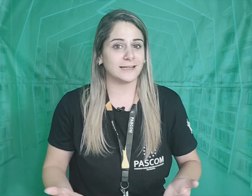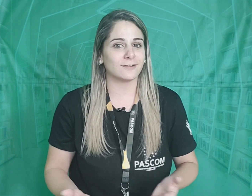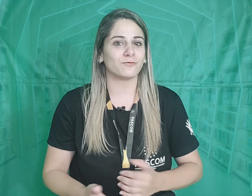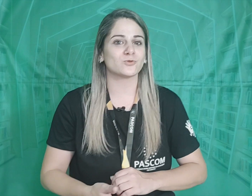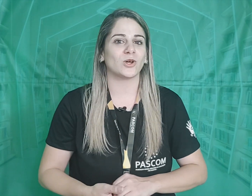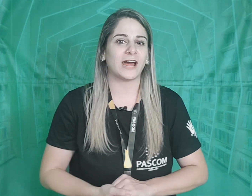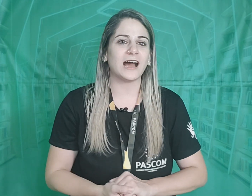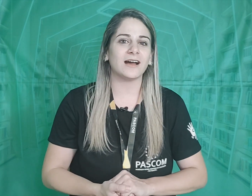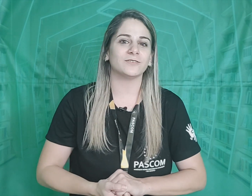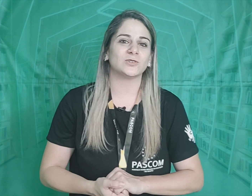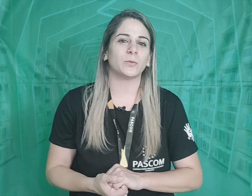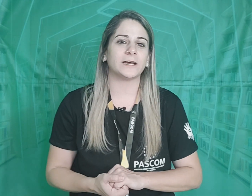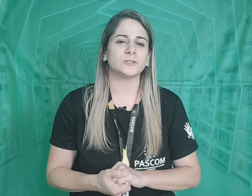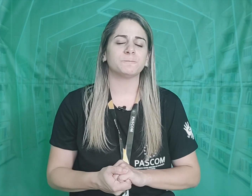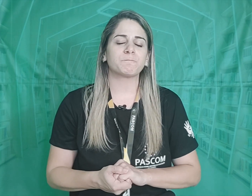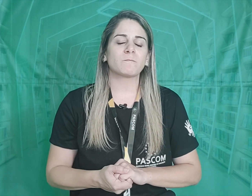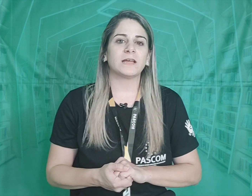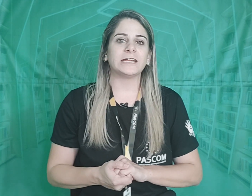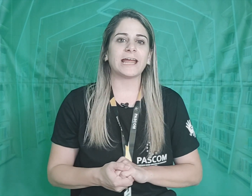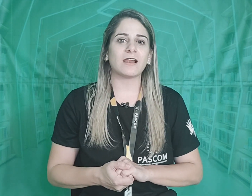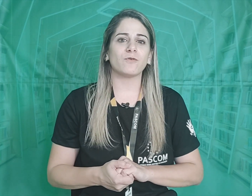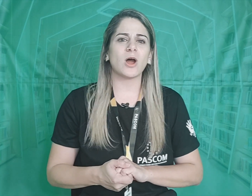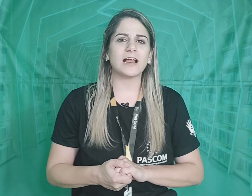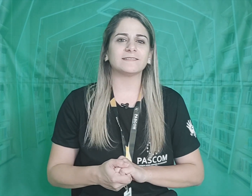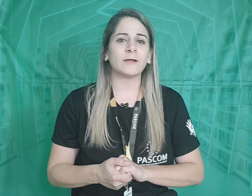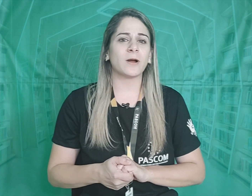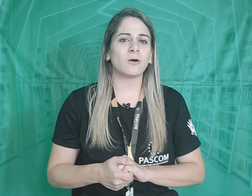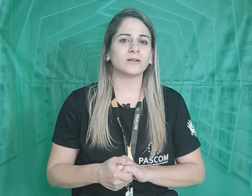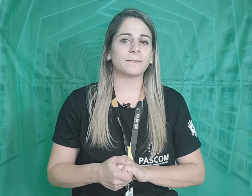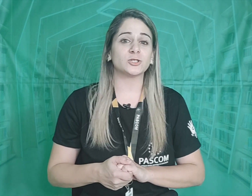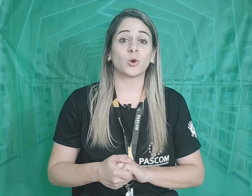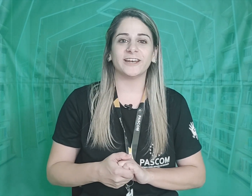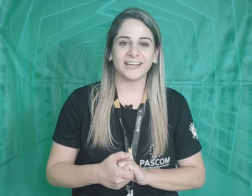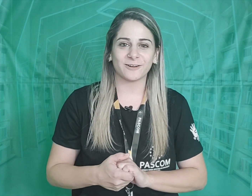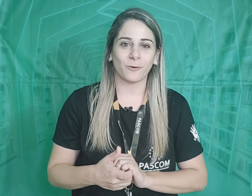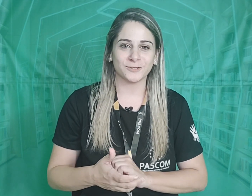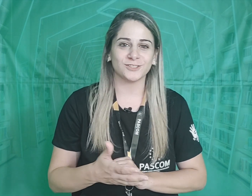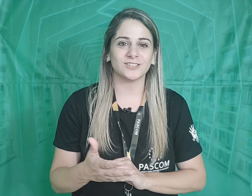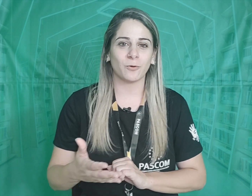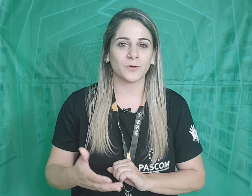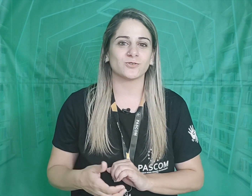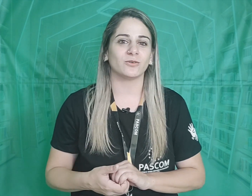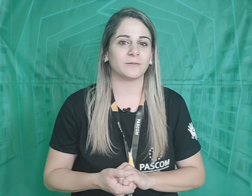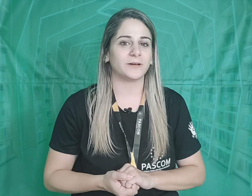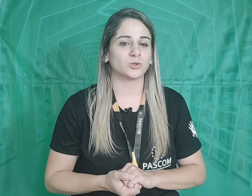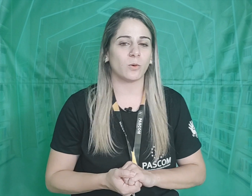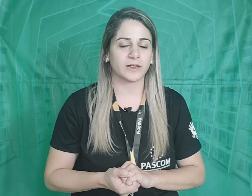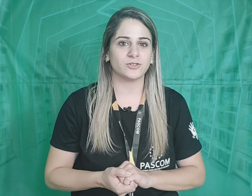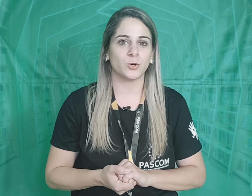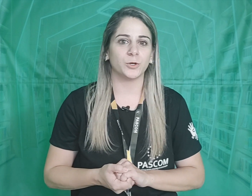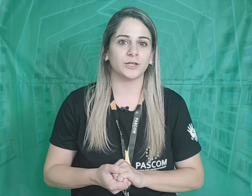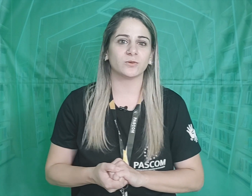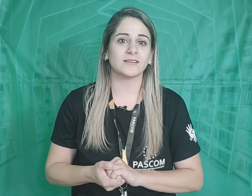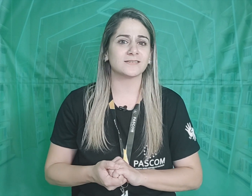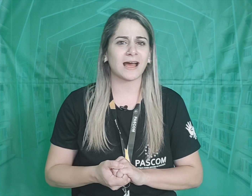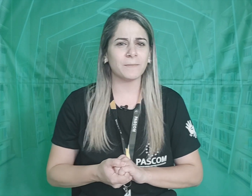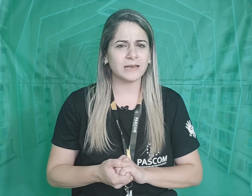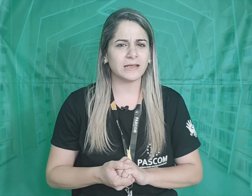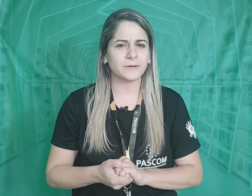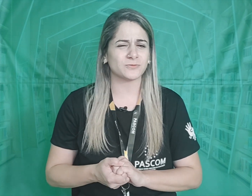assim que funcionava e tudo mais. E aí ela falou, tem uma outra pasconeira, como a gente chama o pessoal da Pascom aqui de Rio Bonito, que sabe Libras, mas